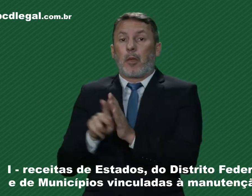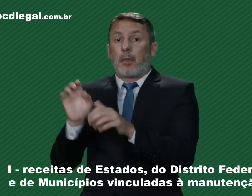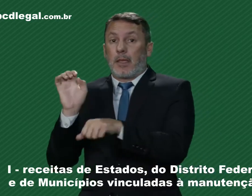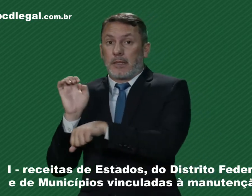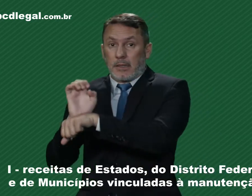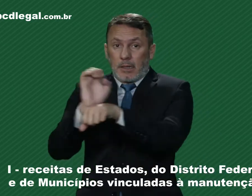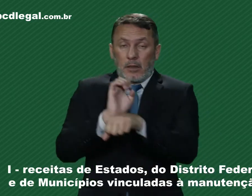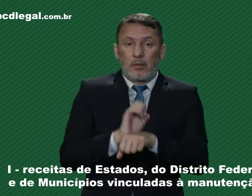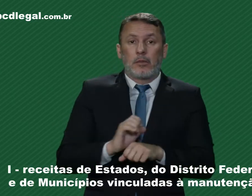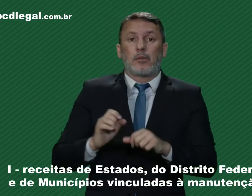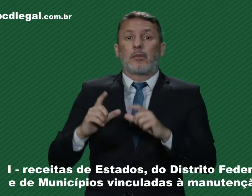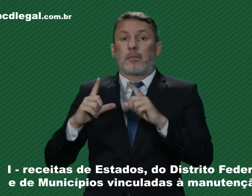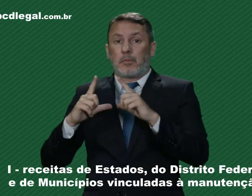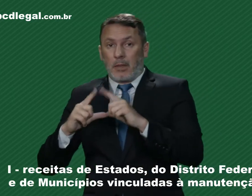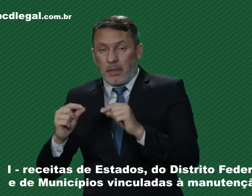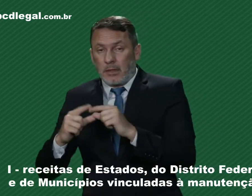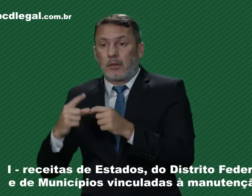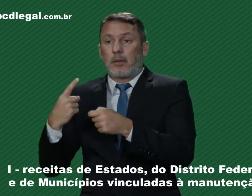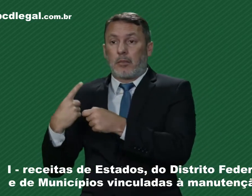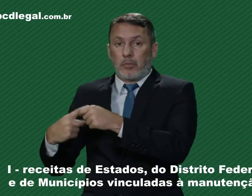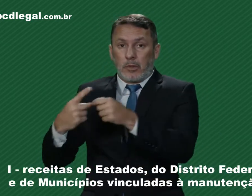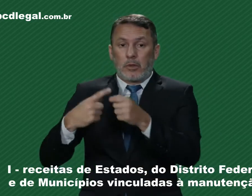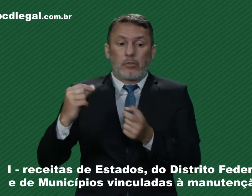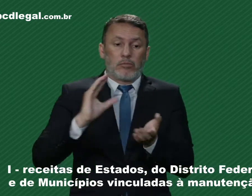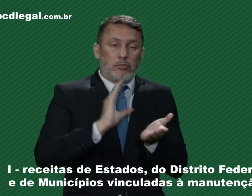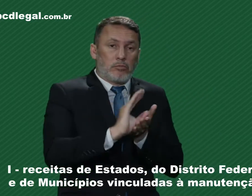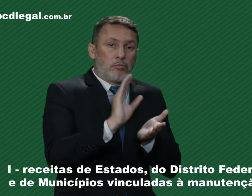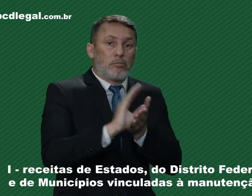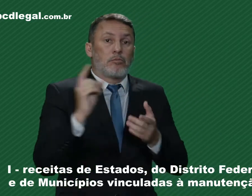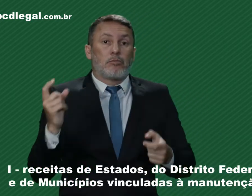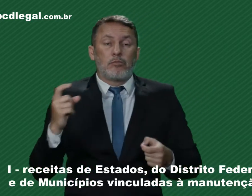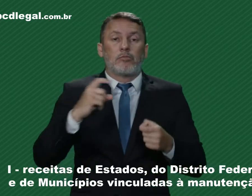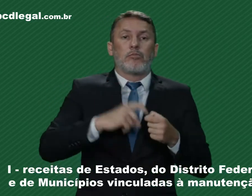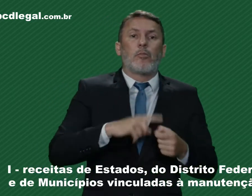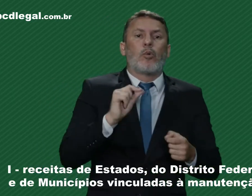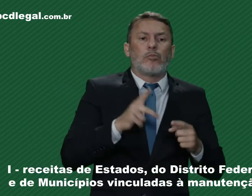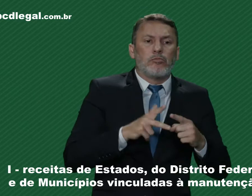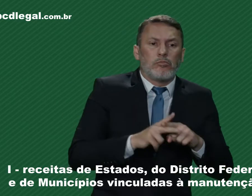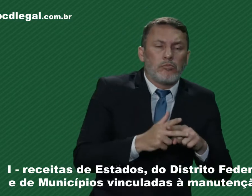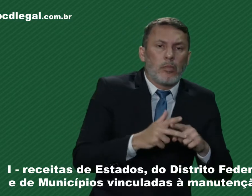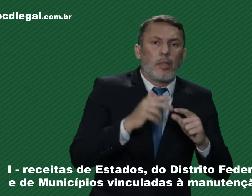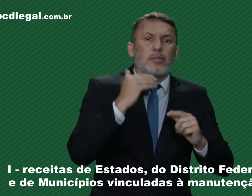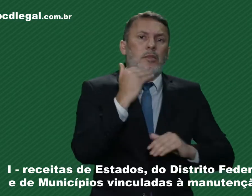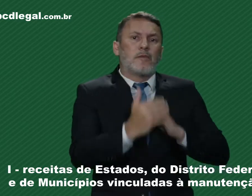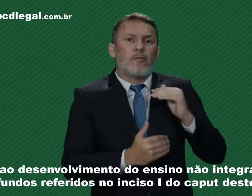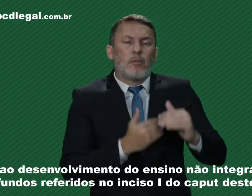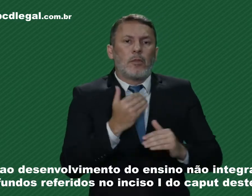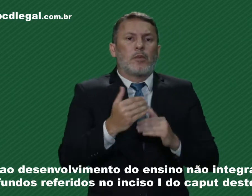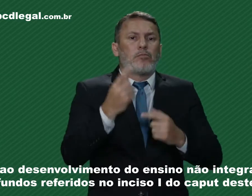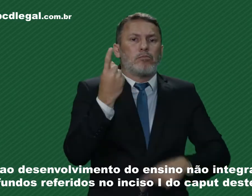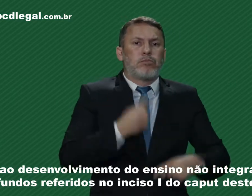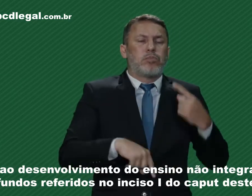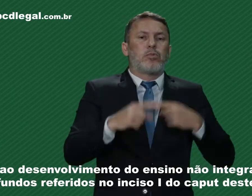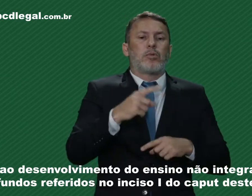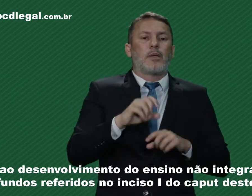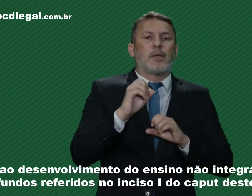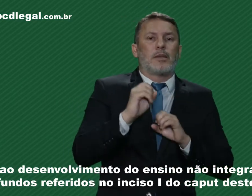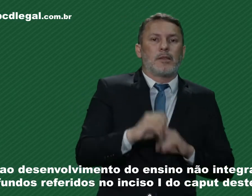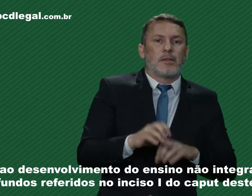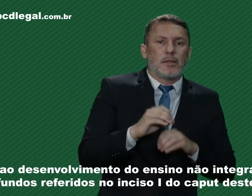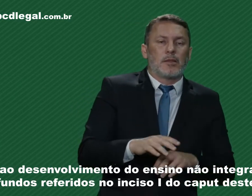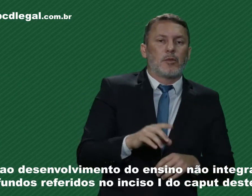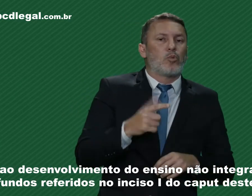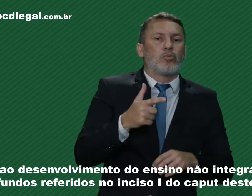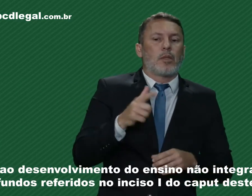1. Receitas de estados, do Distrito Federal e de municípios vinculadas à manutenção e ao desenvolvimento